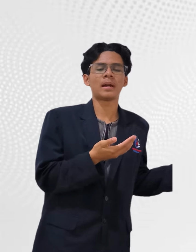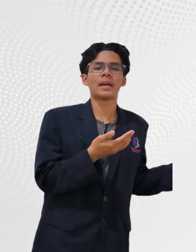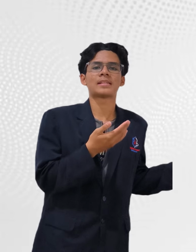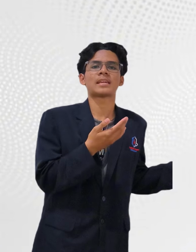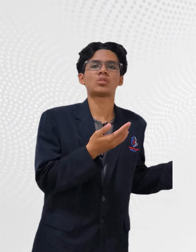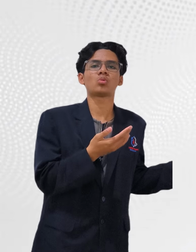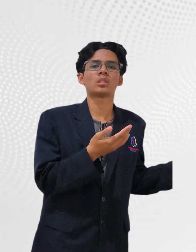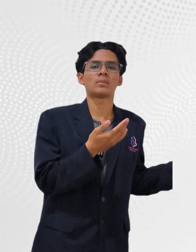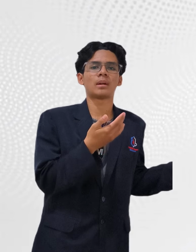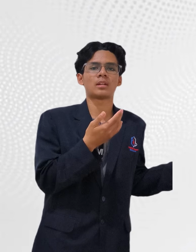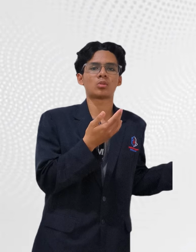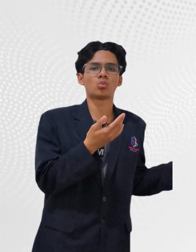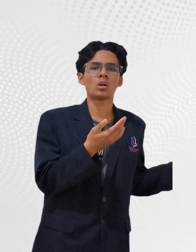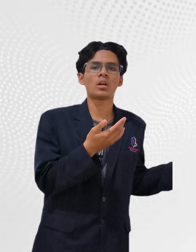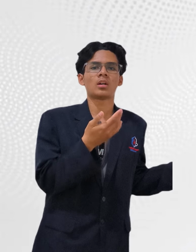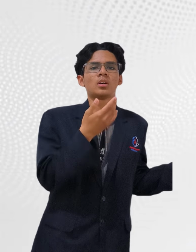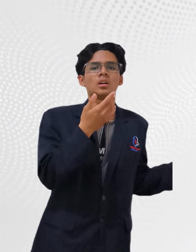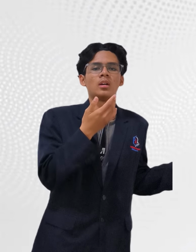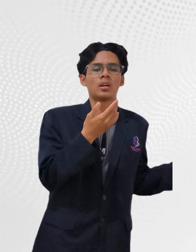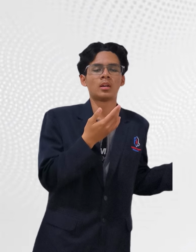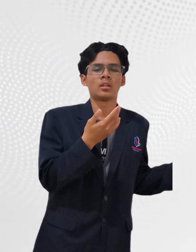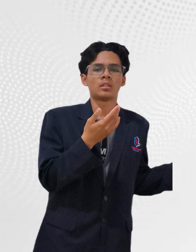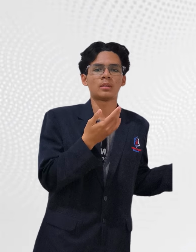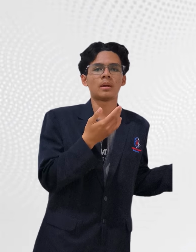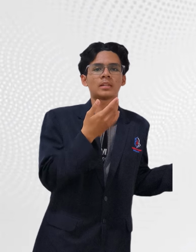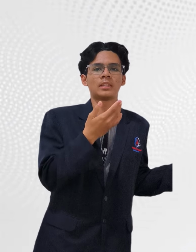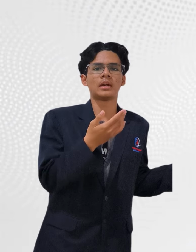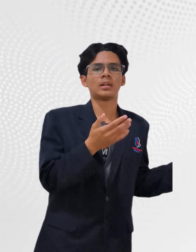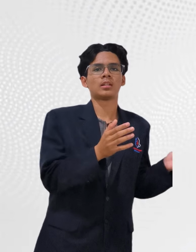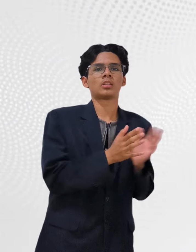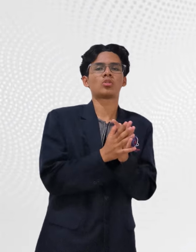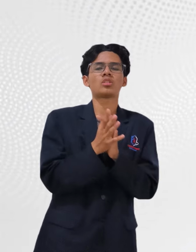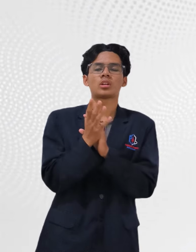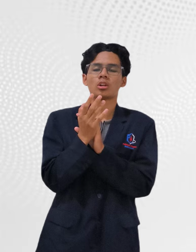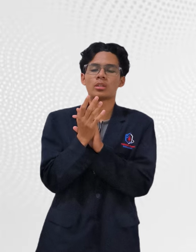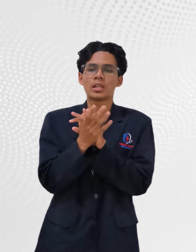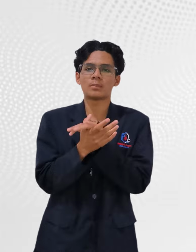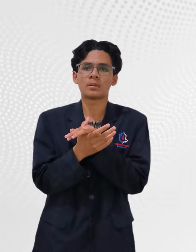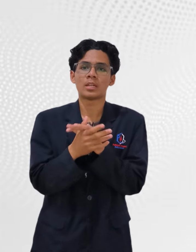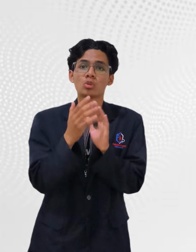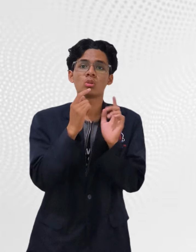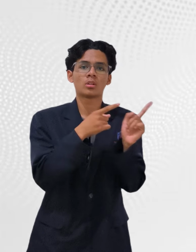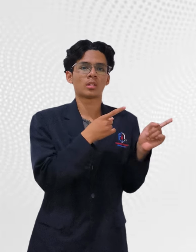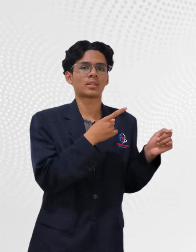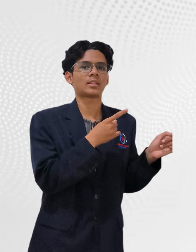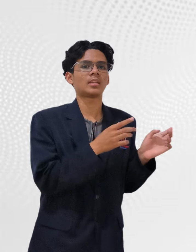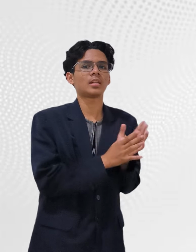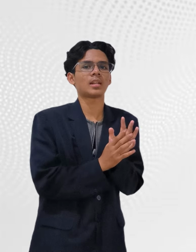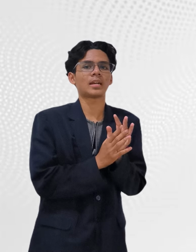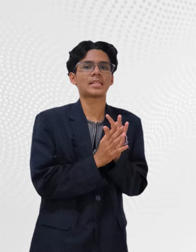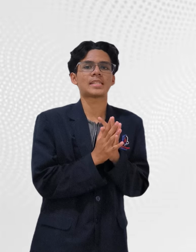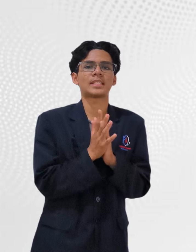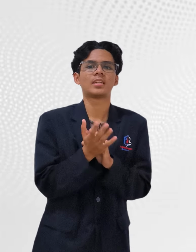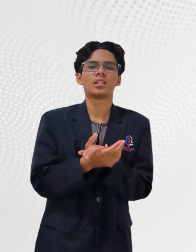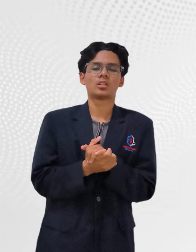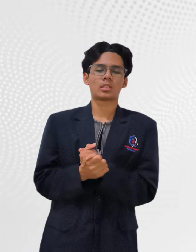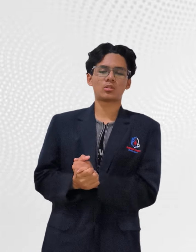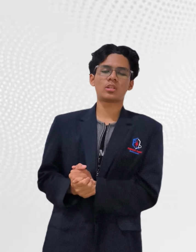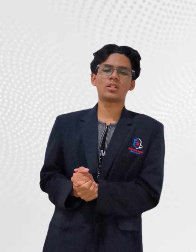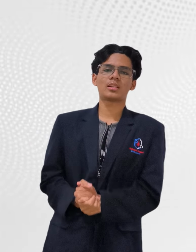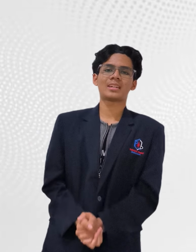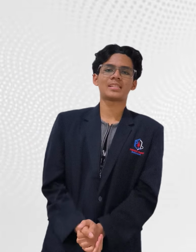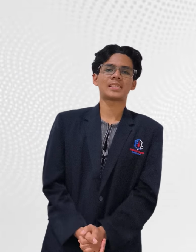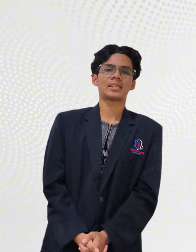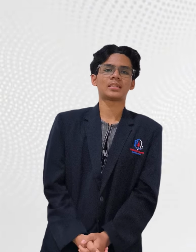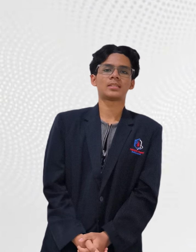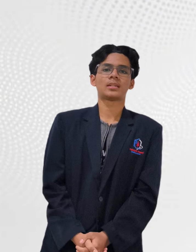total, ditambah R1 ditambah R2 ditambah R3. Terus kalau dalam itu yang tadi adalah rangkaian seri.